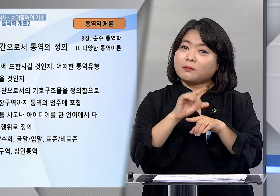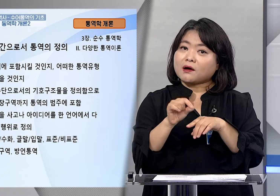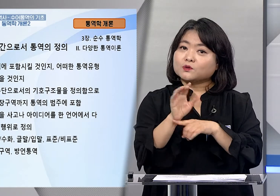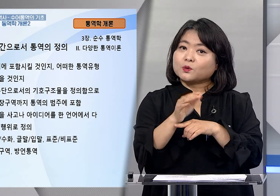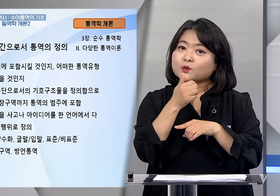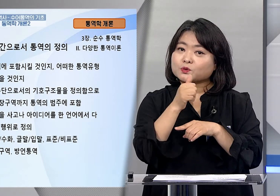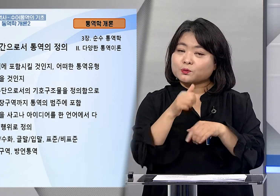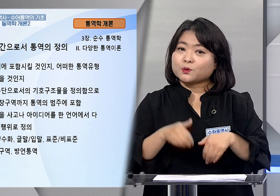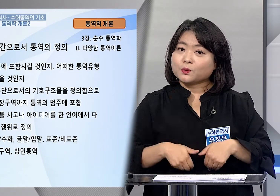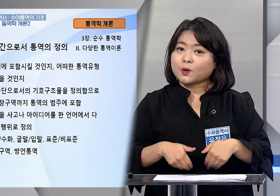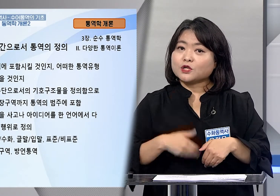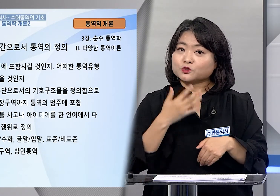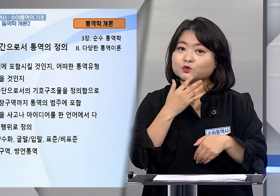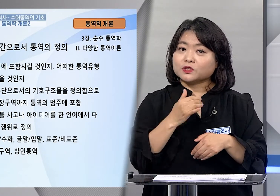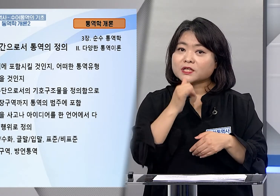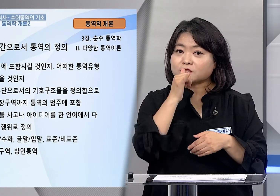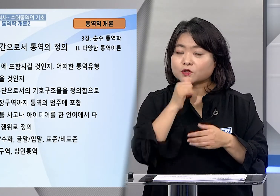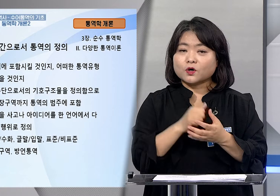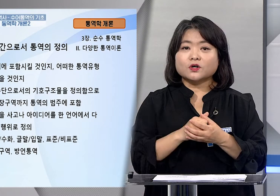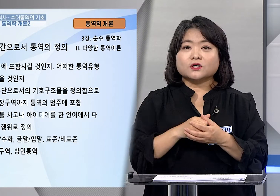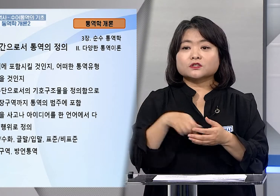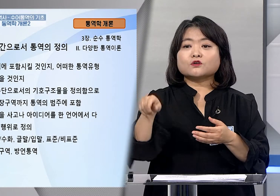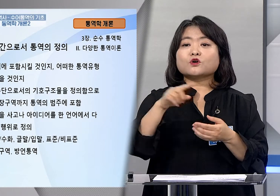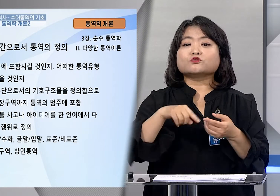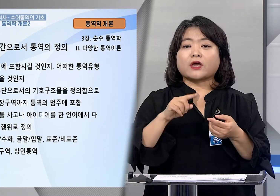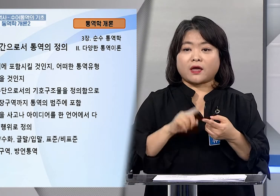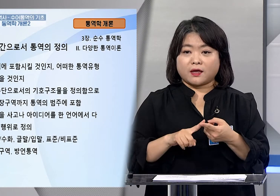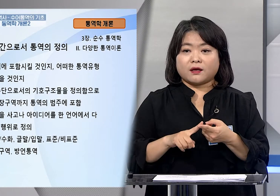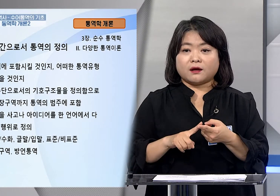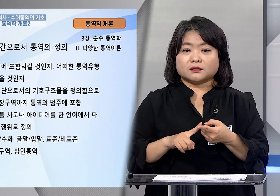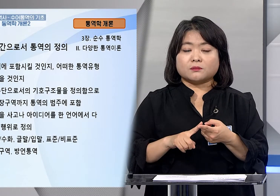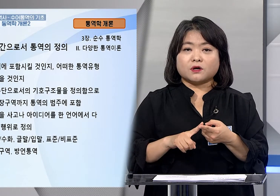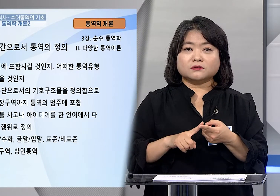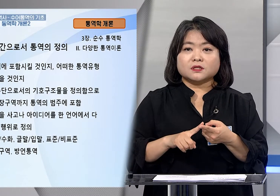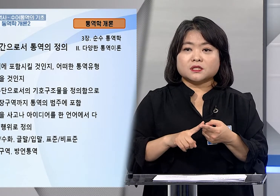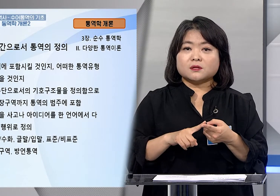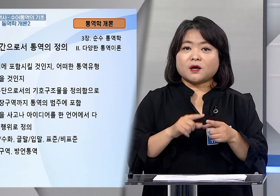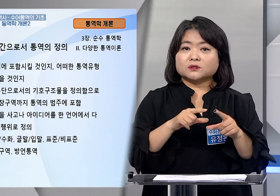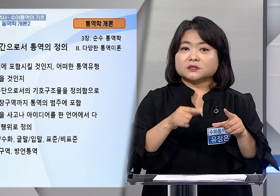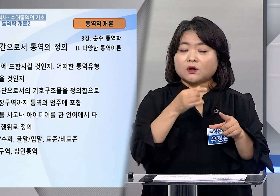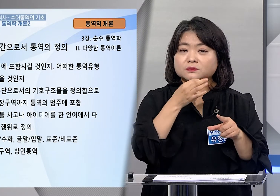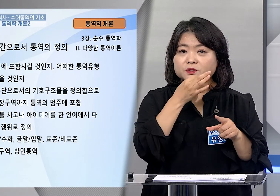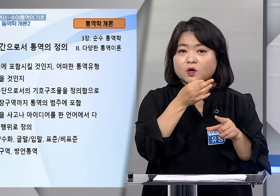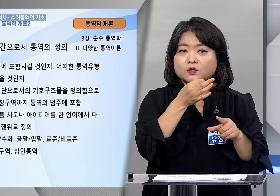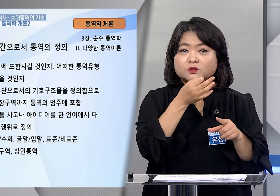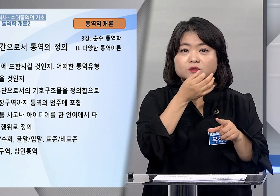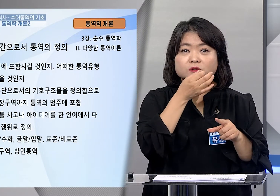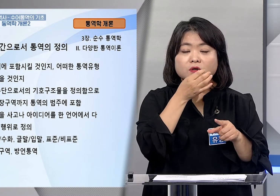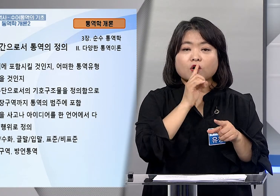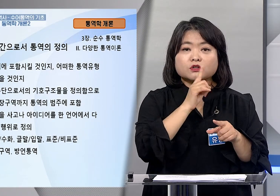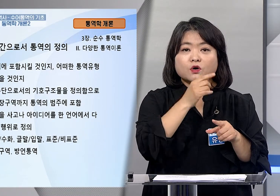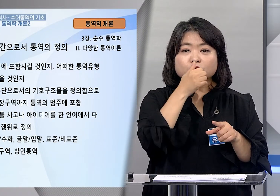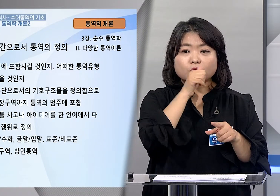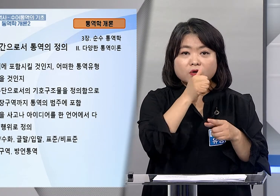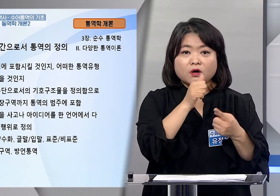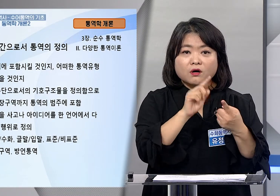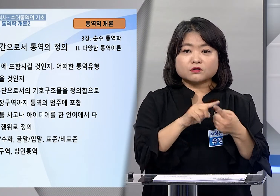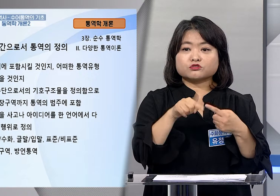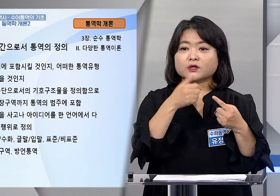방언 통역도 필요로 할 수도 있겠죠. 그런 경우에 그러면 일반 음성 언어 통역, 수화